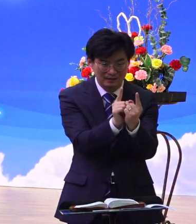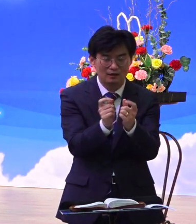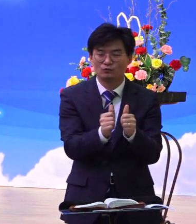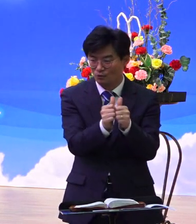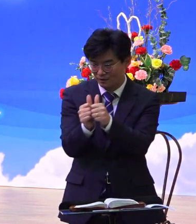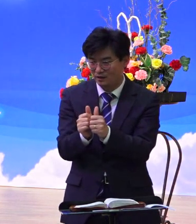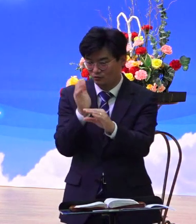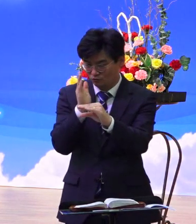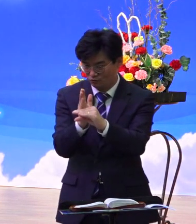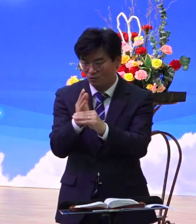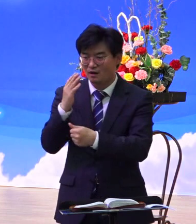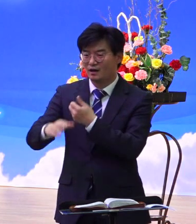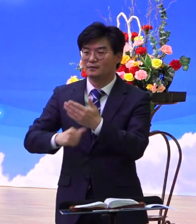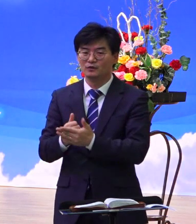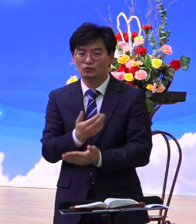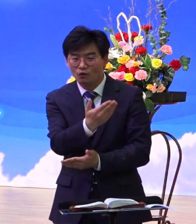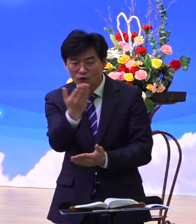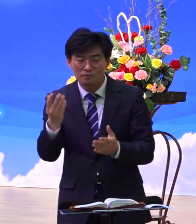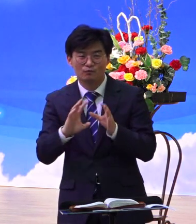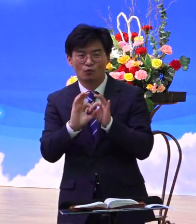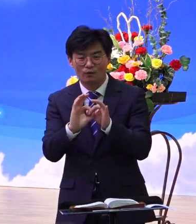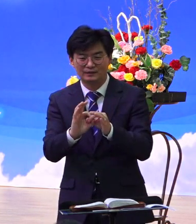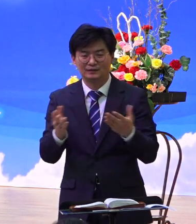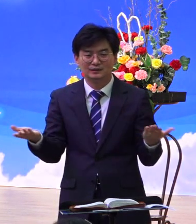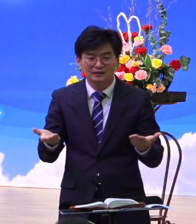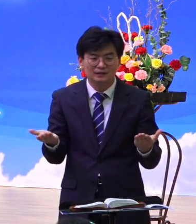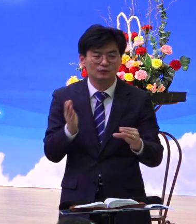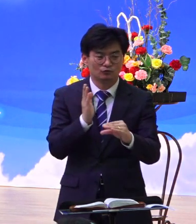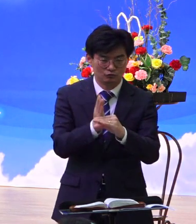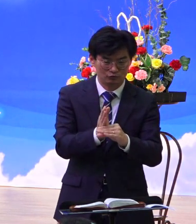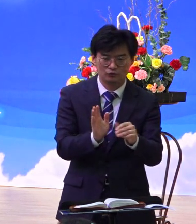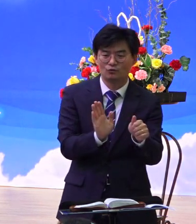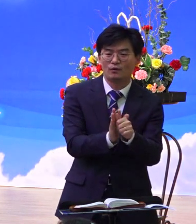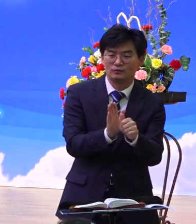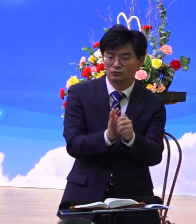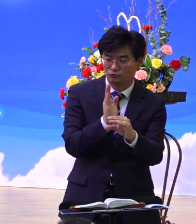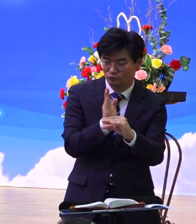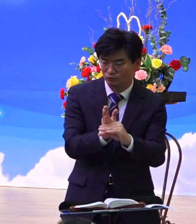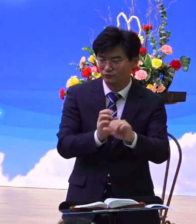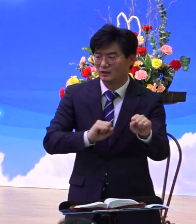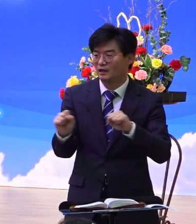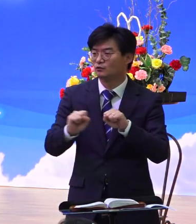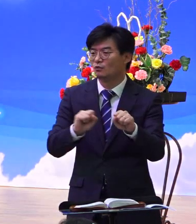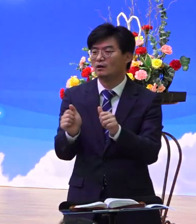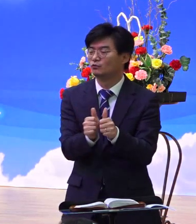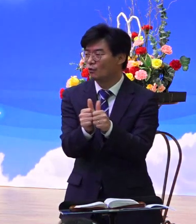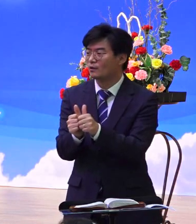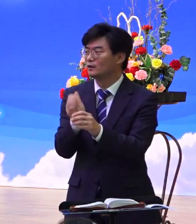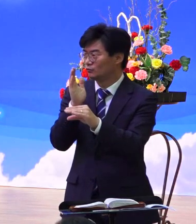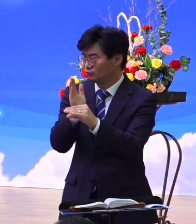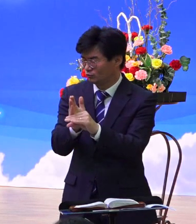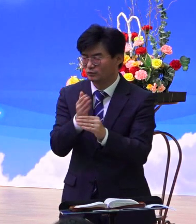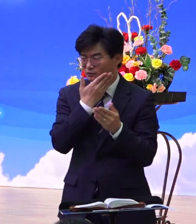부모님과 여러분들이 아름다운 천국 같은 가정을 이루면서 하나님께 귀하게 쓰임받게 하실